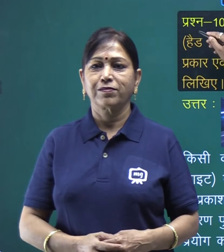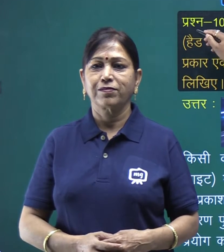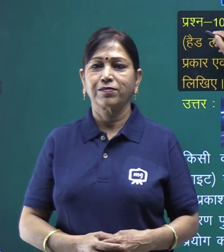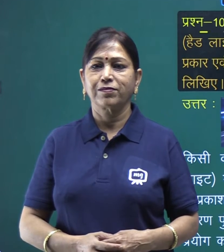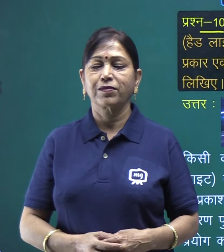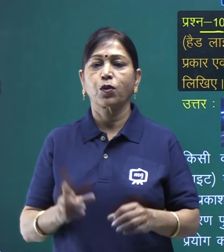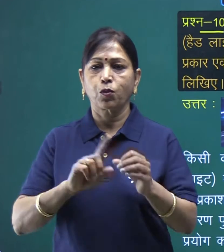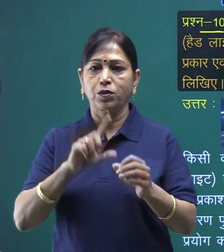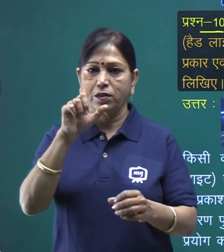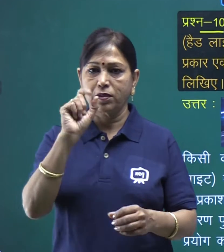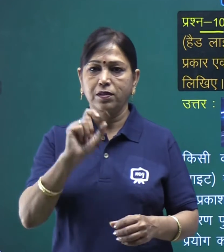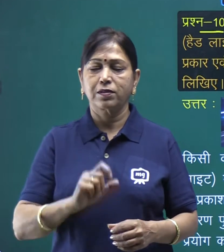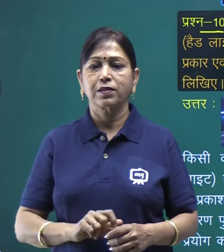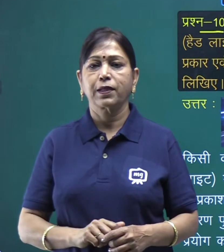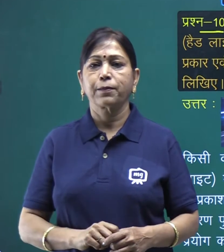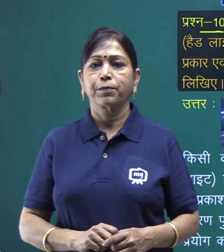प्रश्न 10।